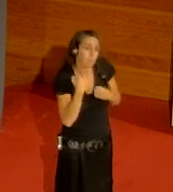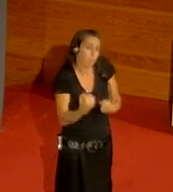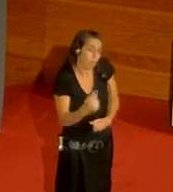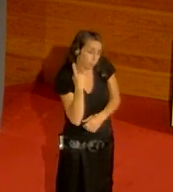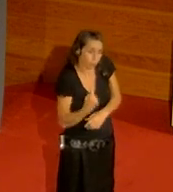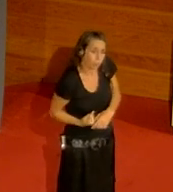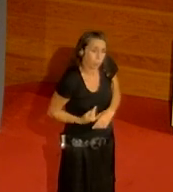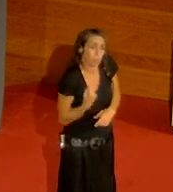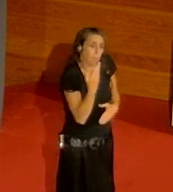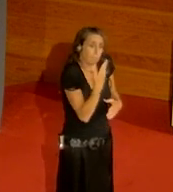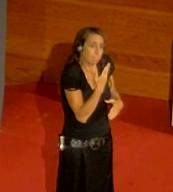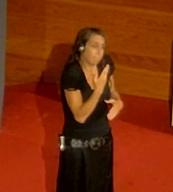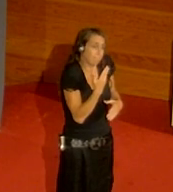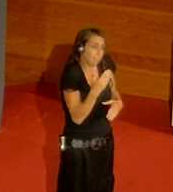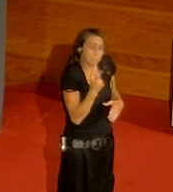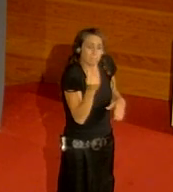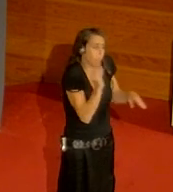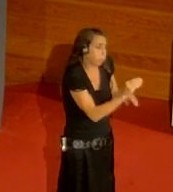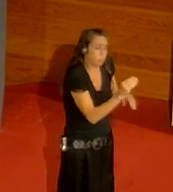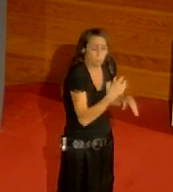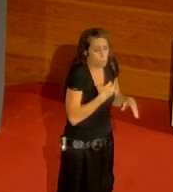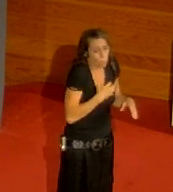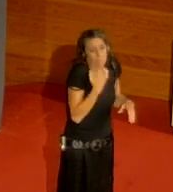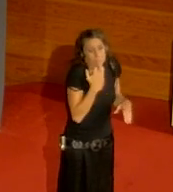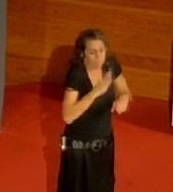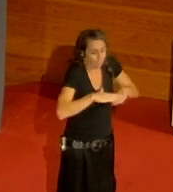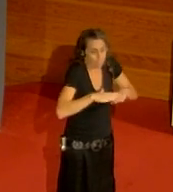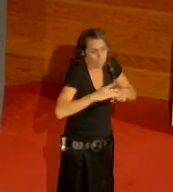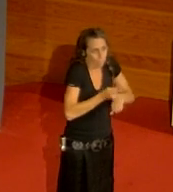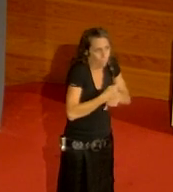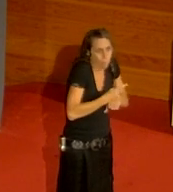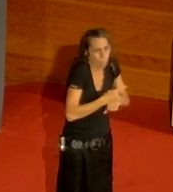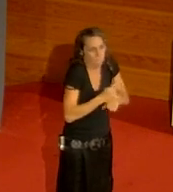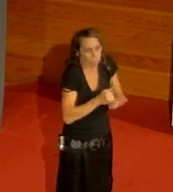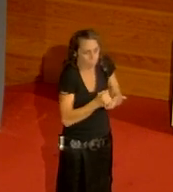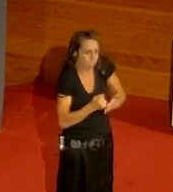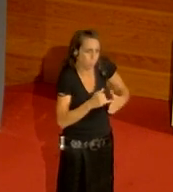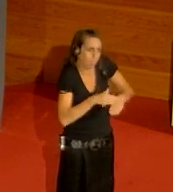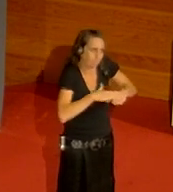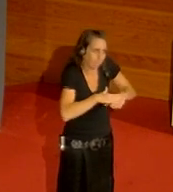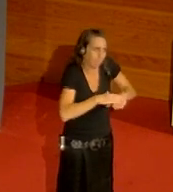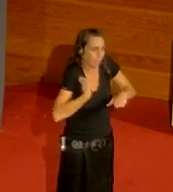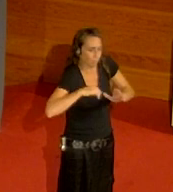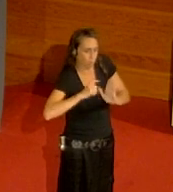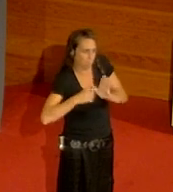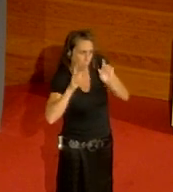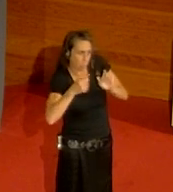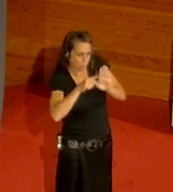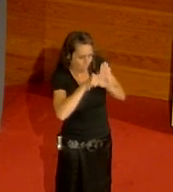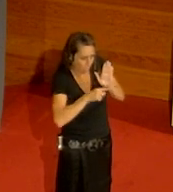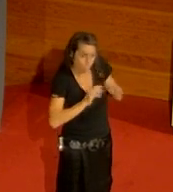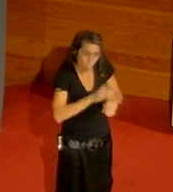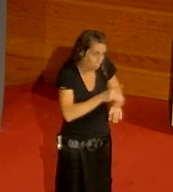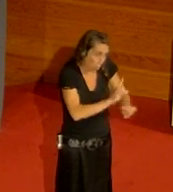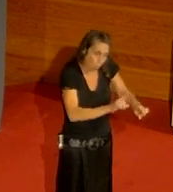Si no cumple con las horas mínimas de matemáticas o de materias básicas que exige la ley de Educación entonces por eso para